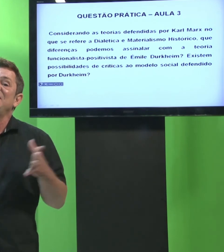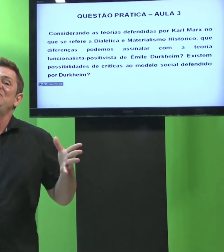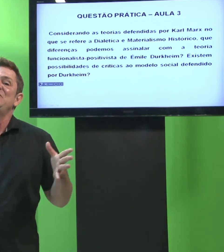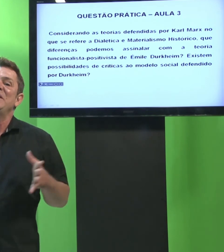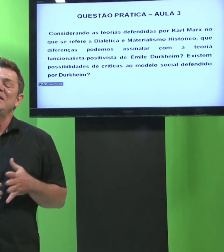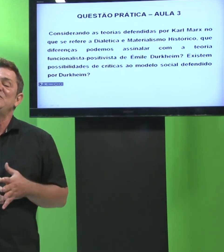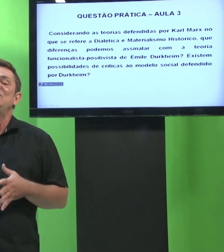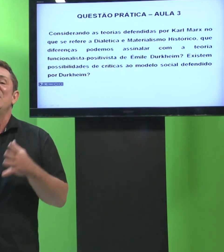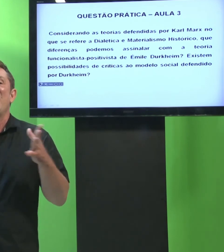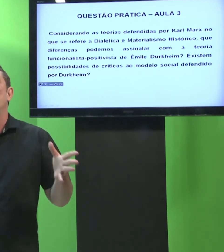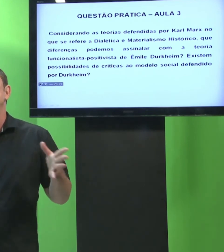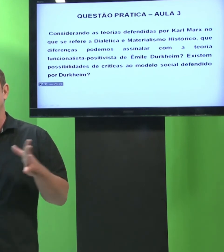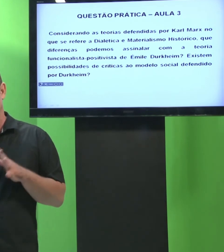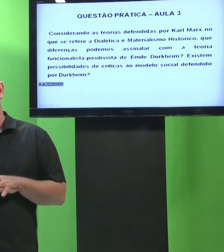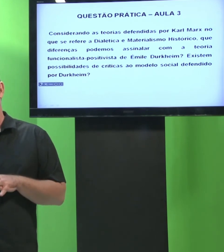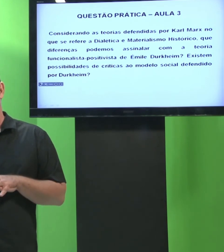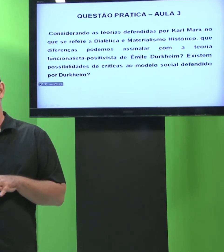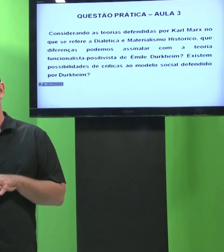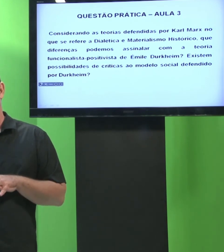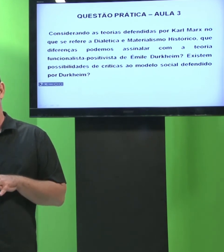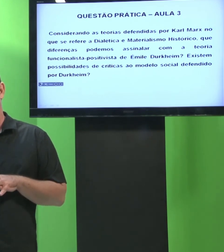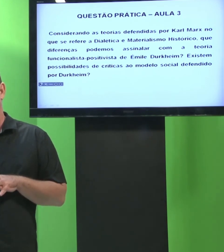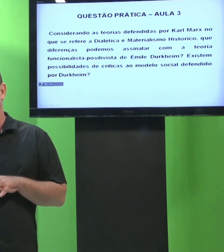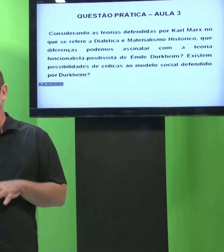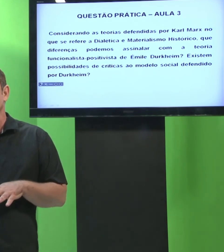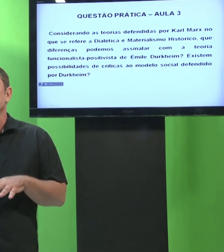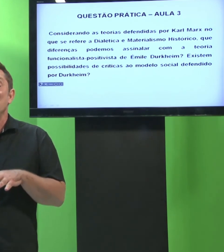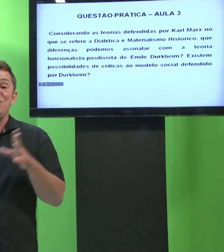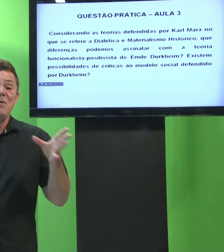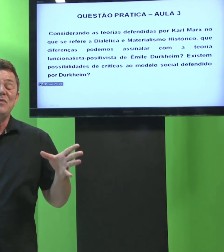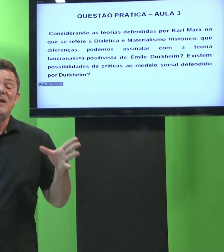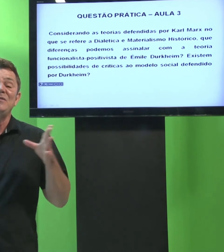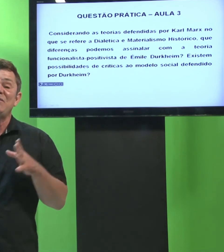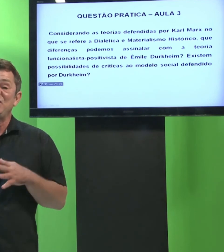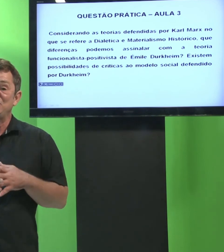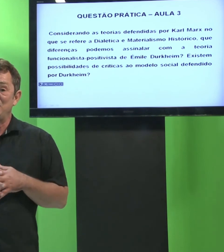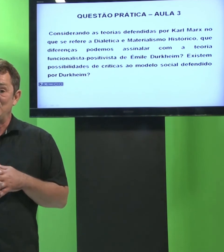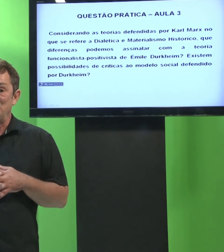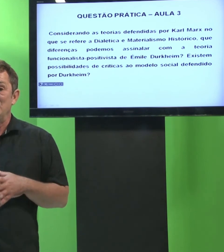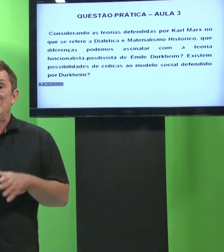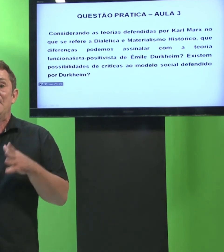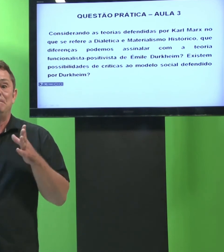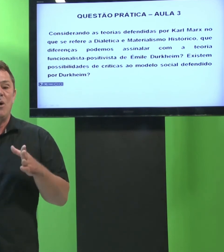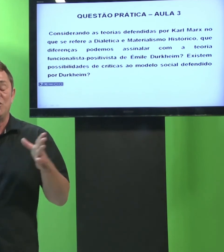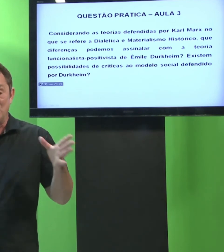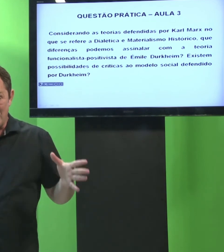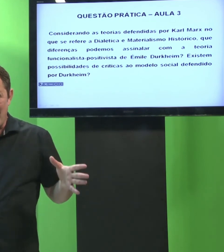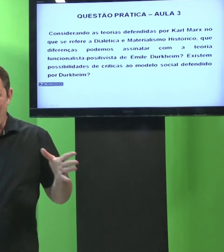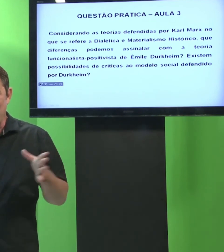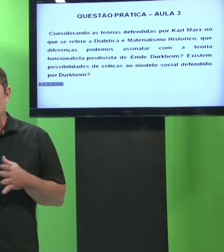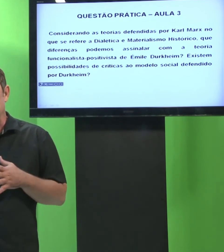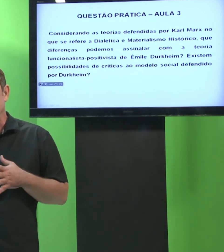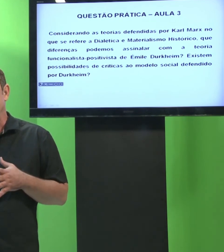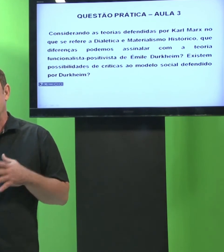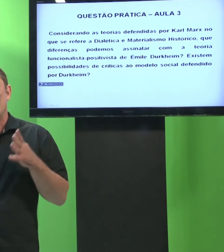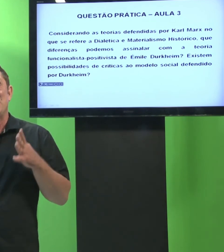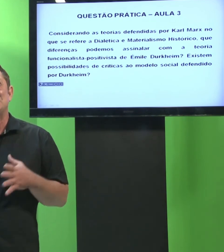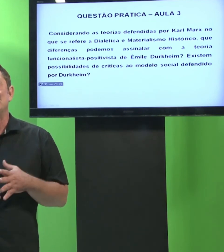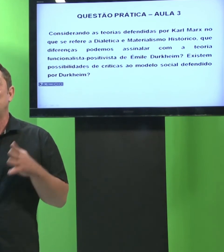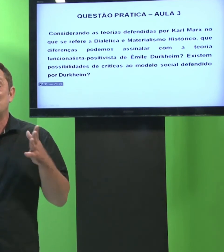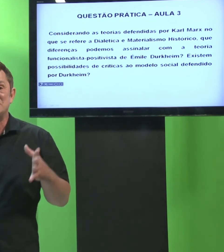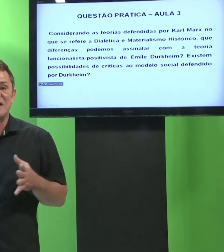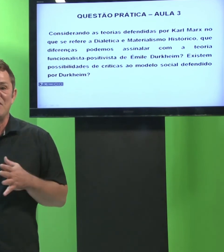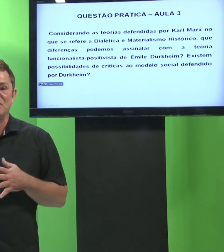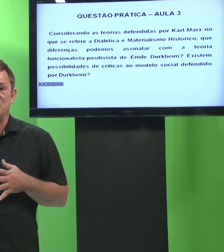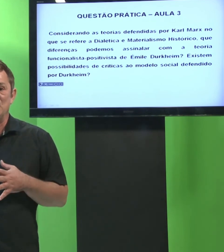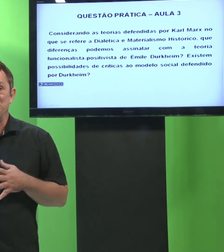em atendimento aos trabalhadores. O modelo defendido por Durkheim é